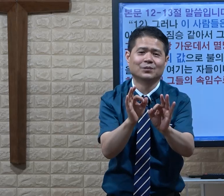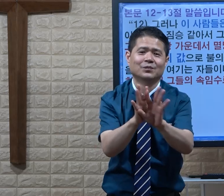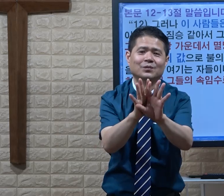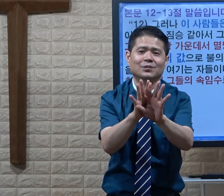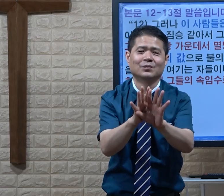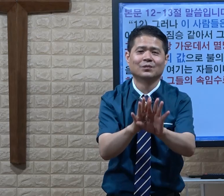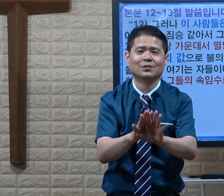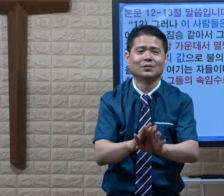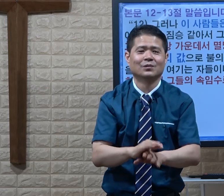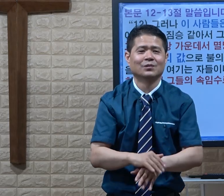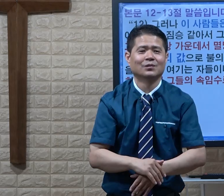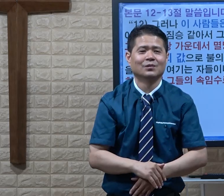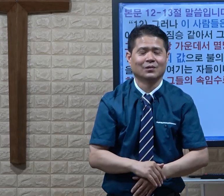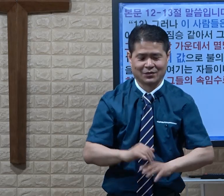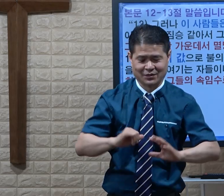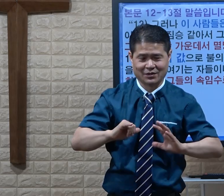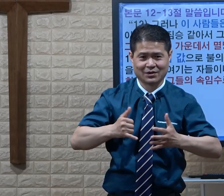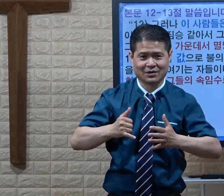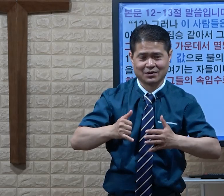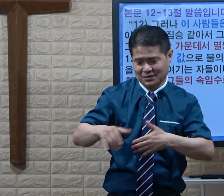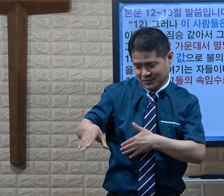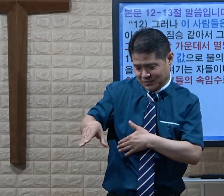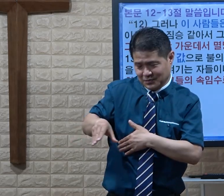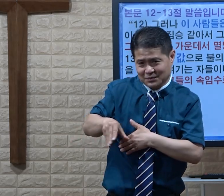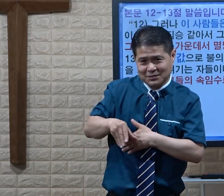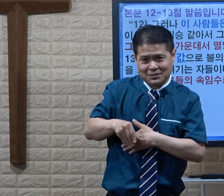그렇다면 그 거룩의 영은 사라질 수 있습니다.